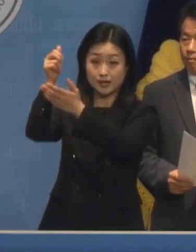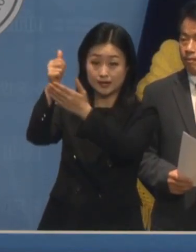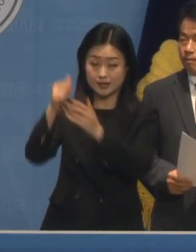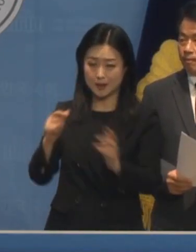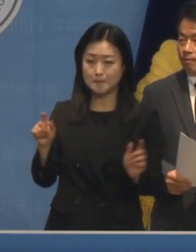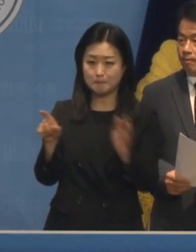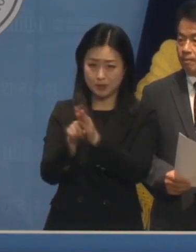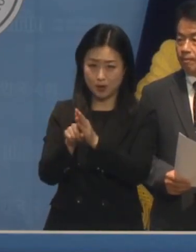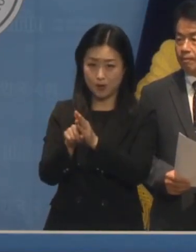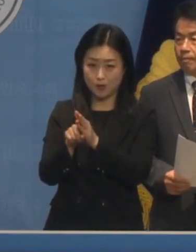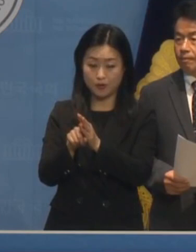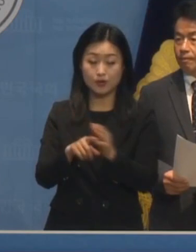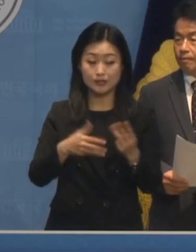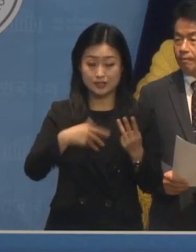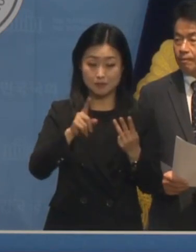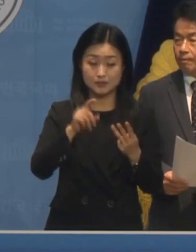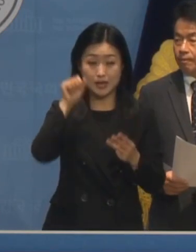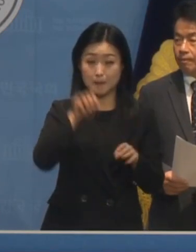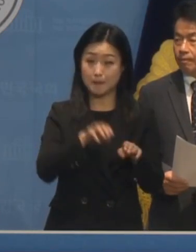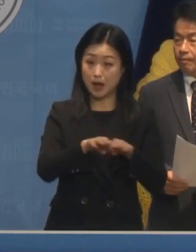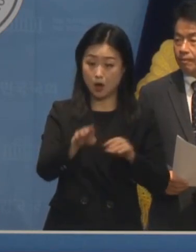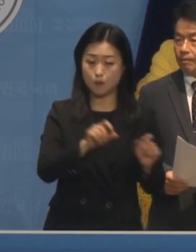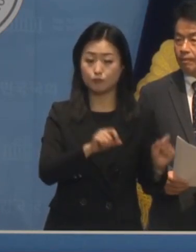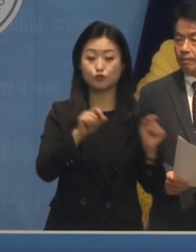어 3차 파업을